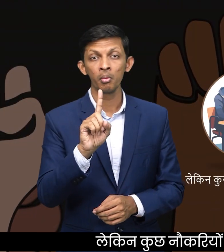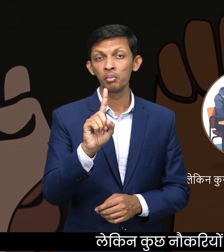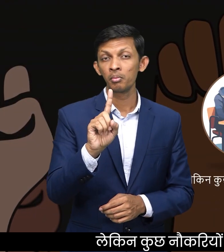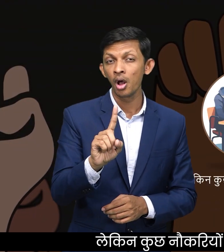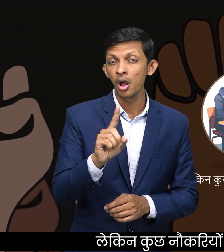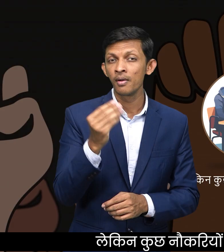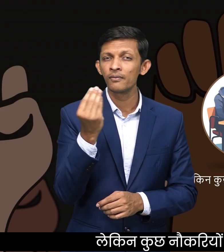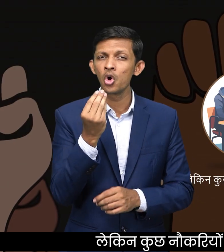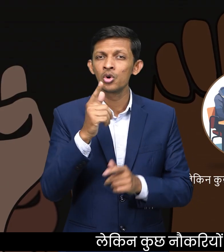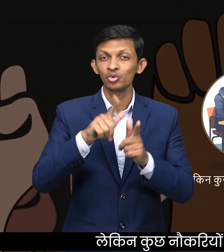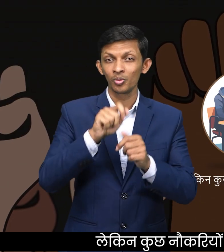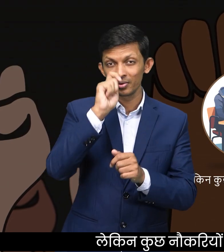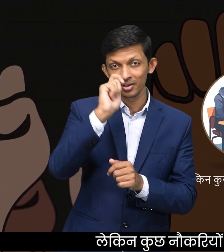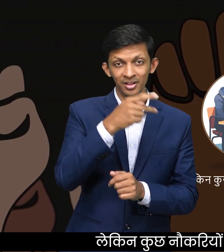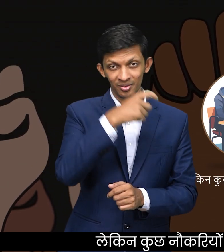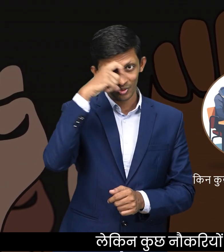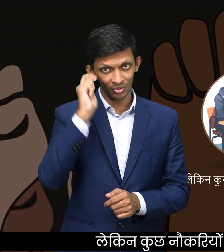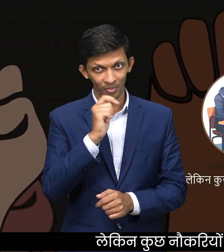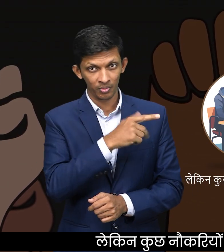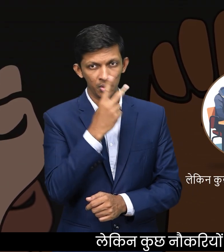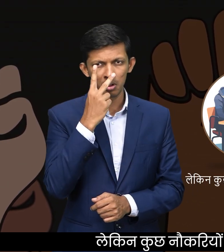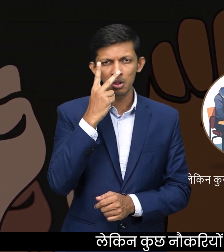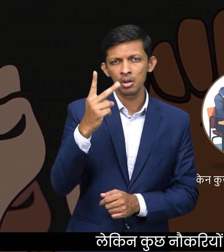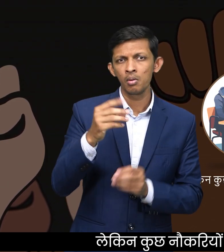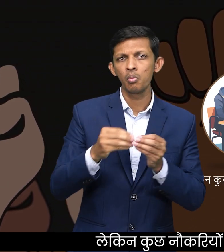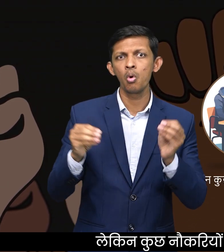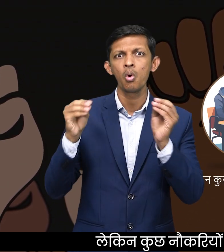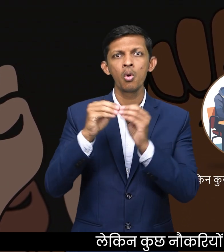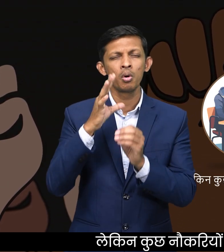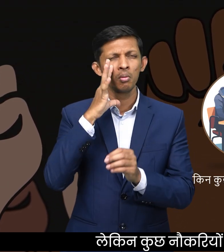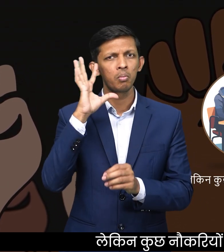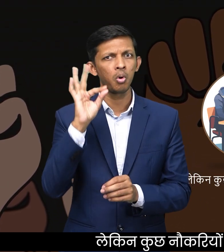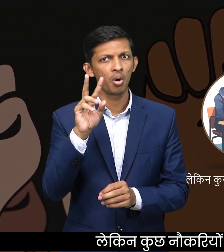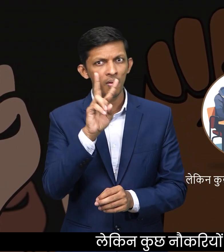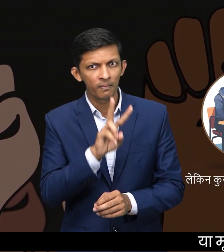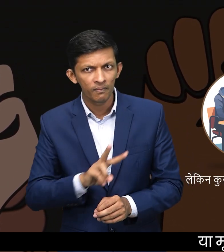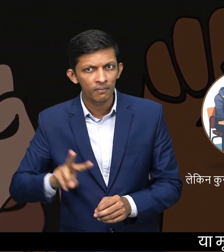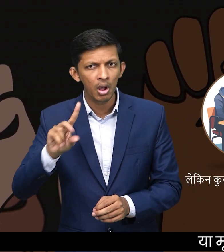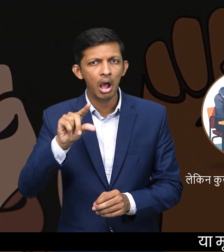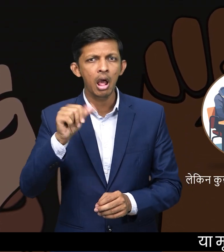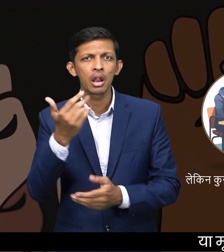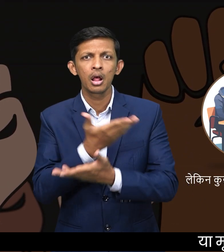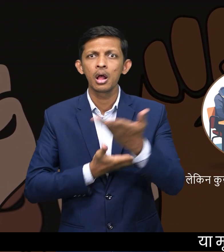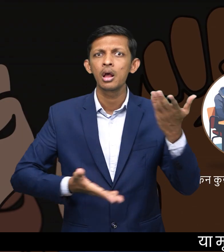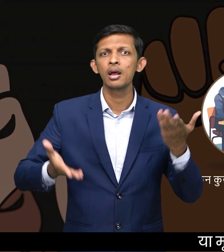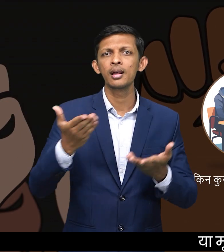लेकिन कुछ नौकरियों को दूसरों की तुलना में अधिक महत्वपूर्ण या मूल्यवान माना जाता